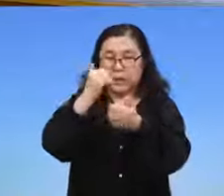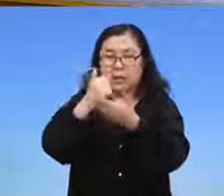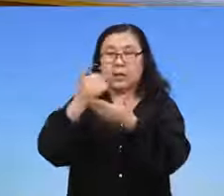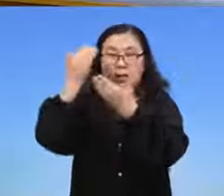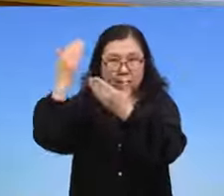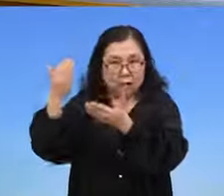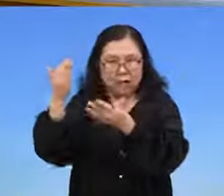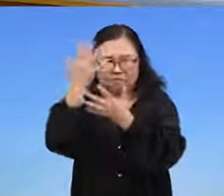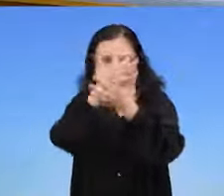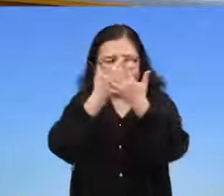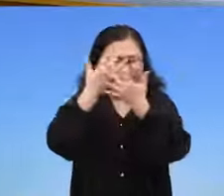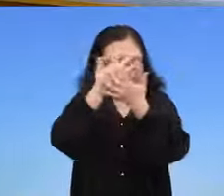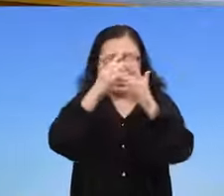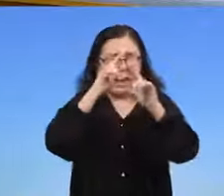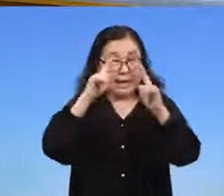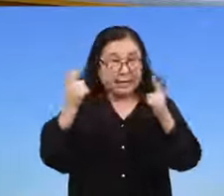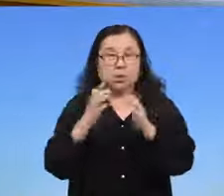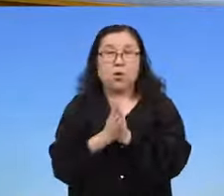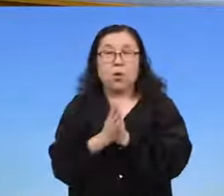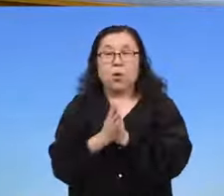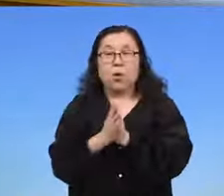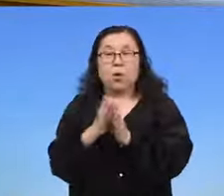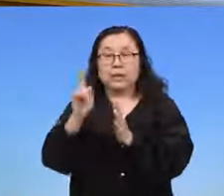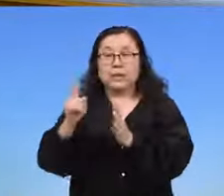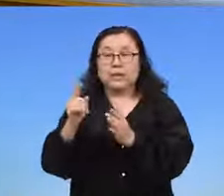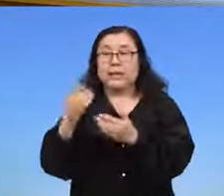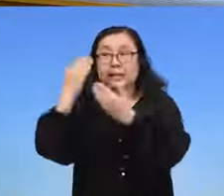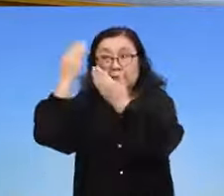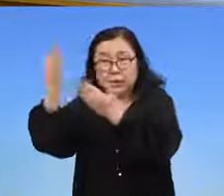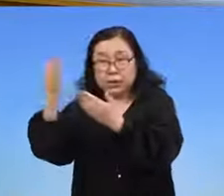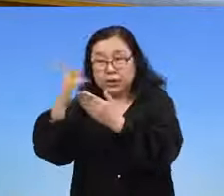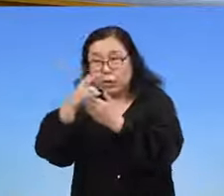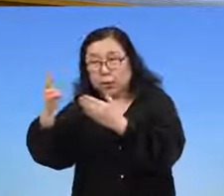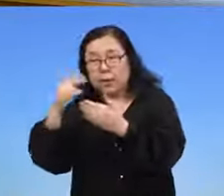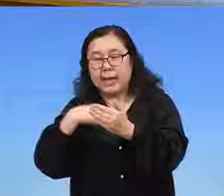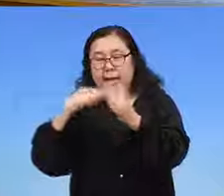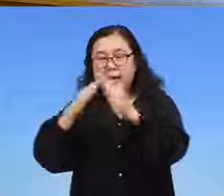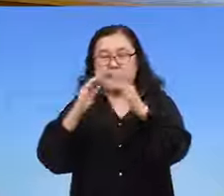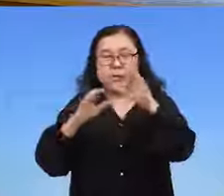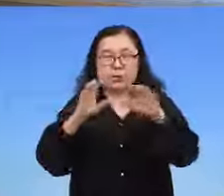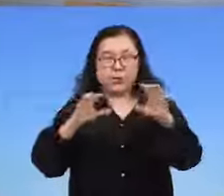막연하고 추상적인 게 아니라 그것이 바로 우리 이웃을 섬기는 것이 되도록 하는 것.